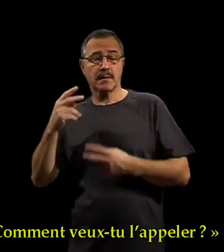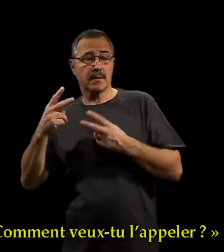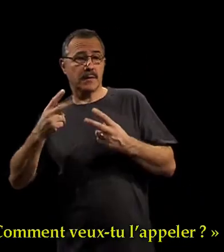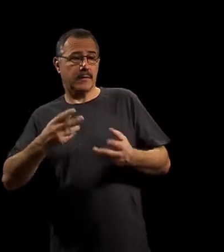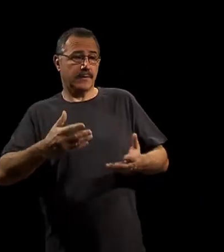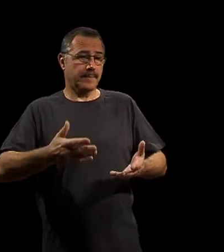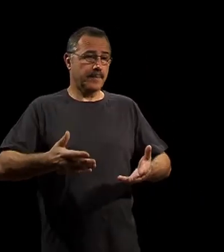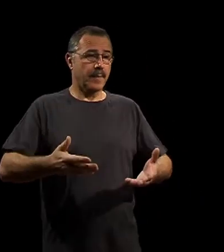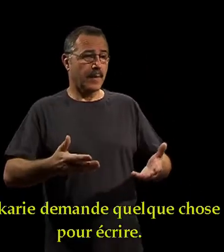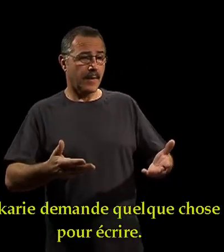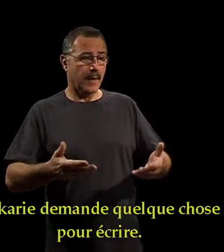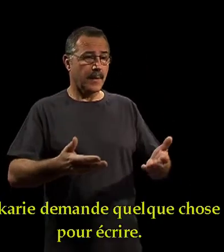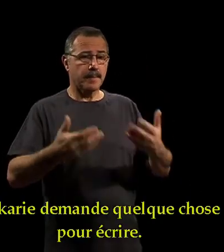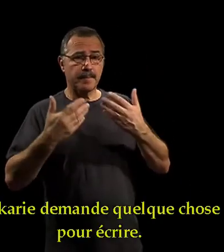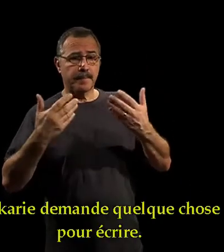Zacharie demande quelque chose pour écrire.